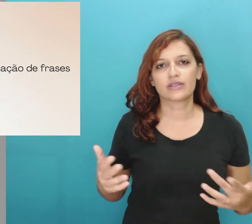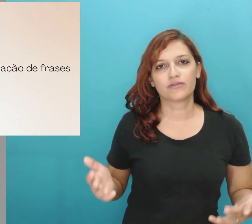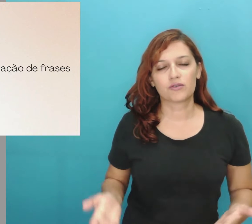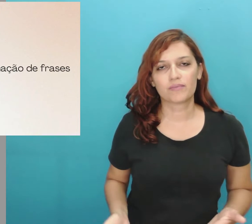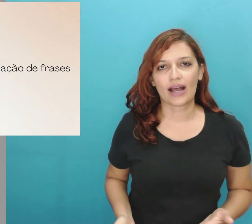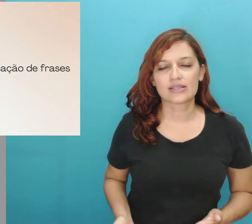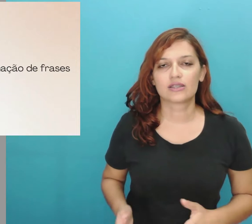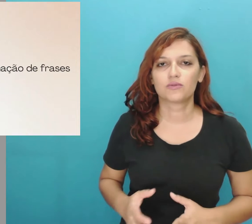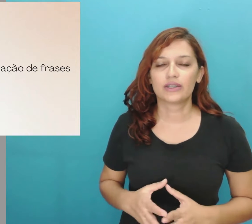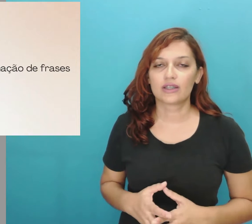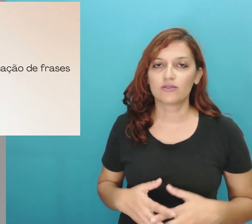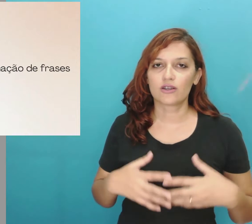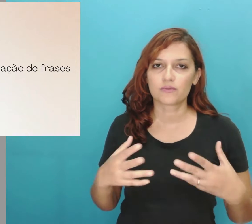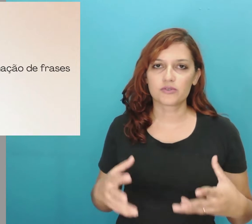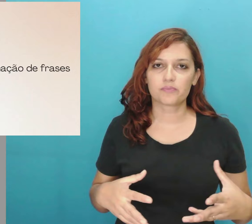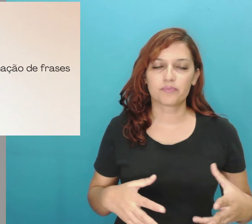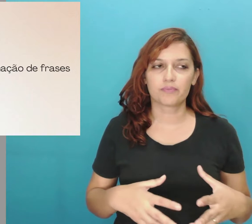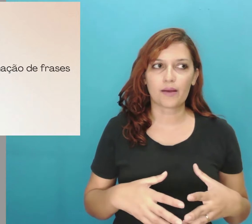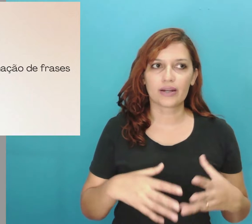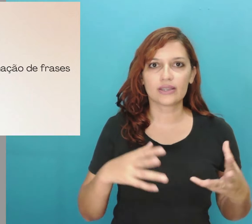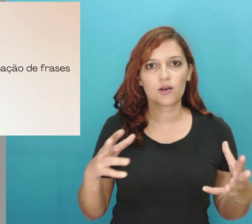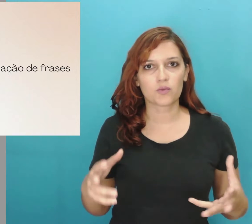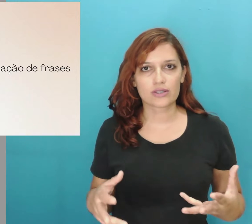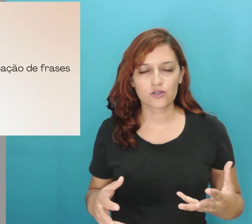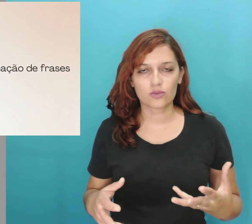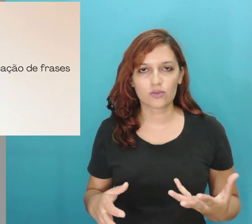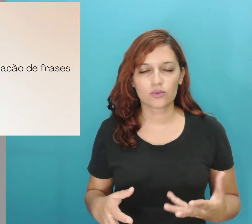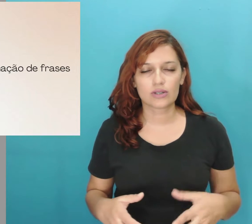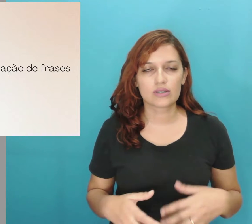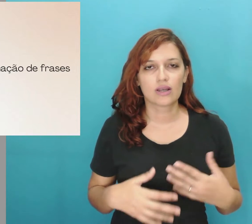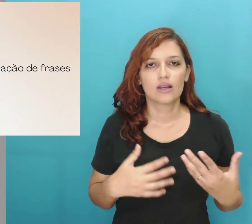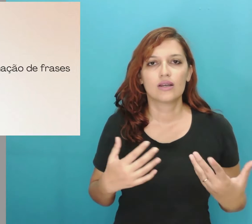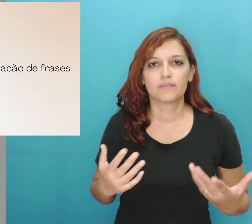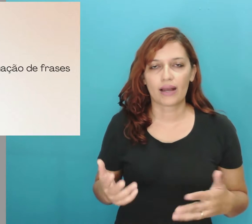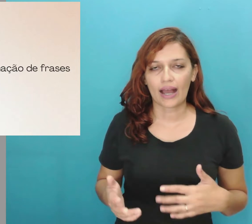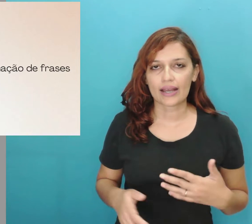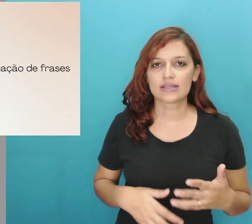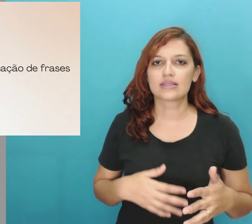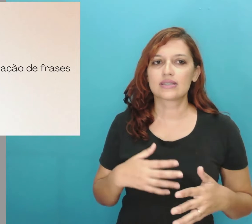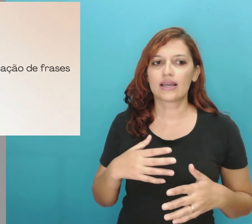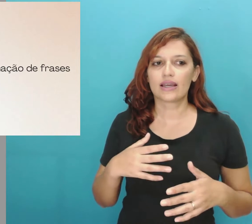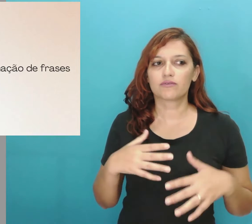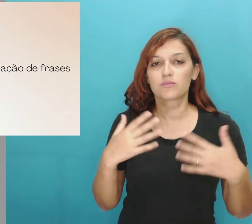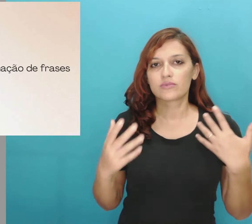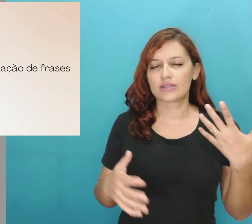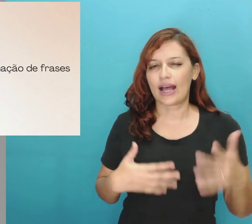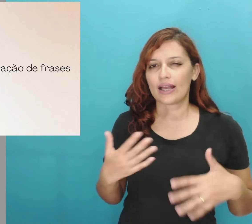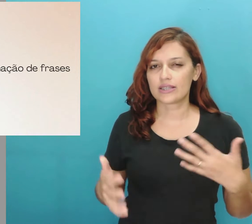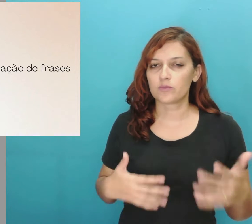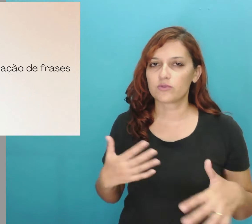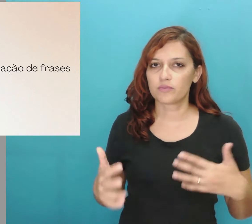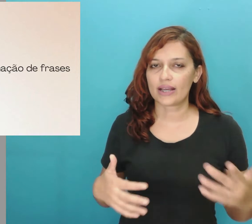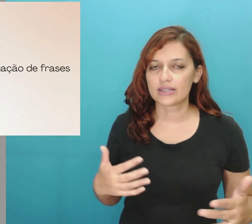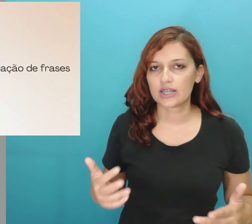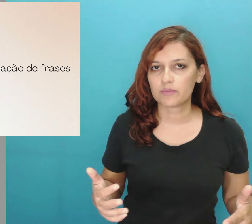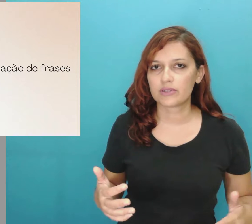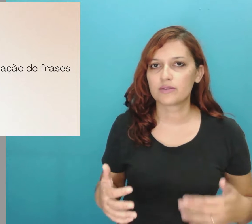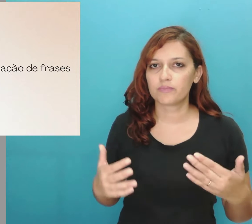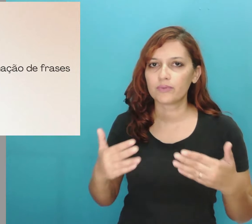nível básico, então nós vamos aprender algumas estruturas, mas vamos dar exemplos mais simples para